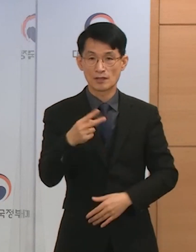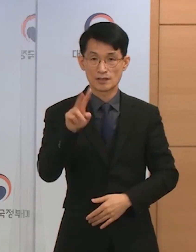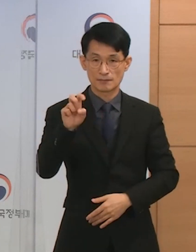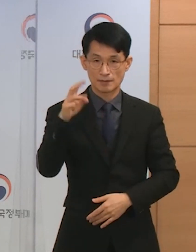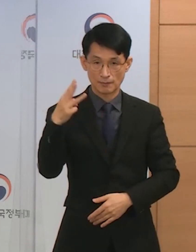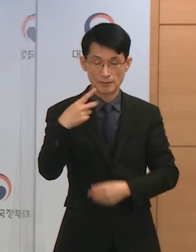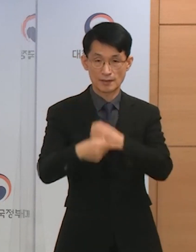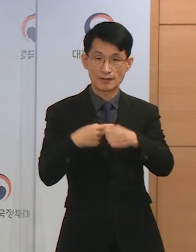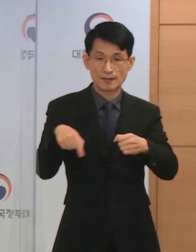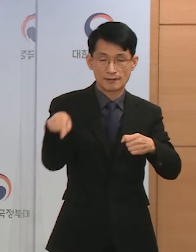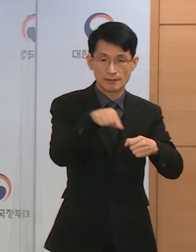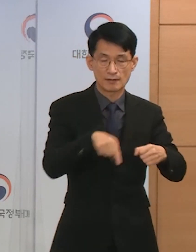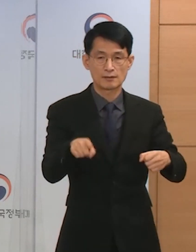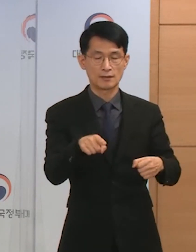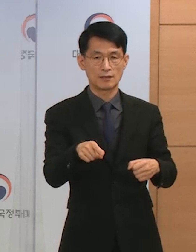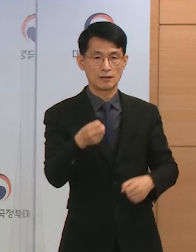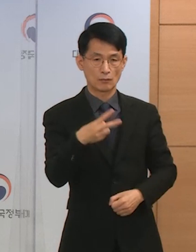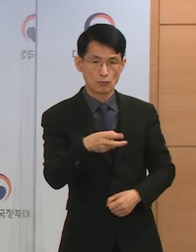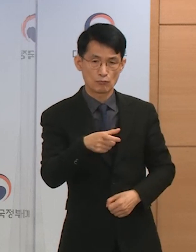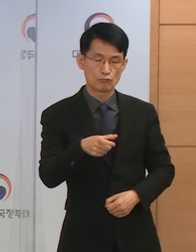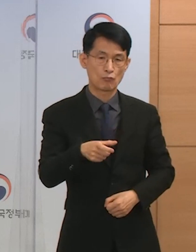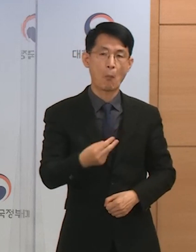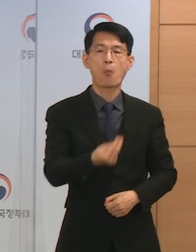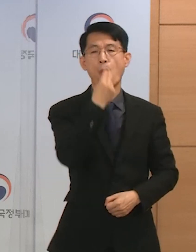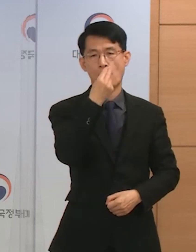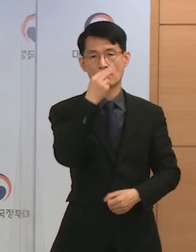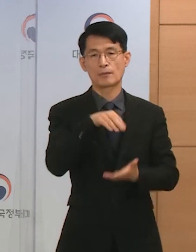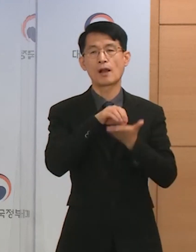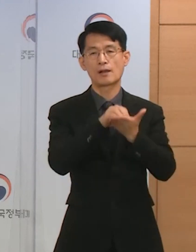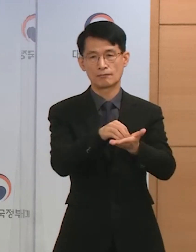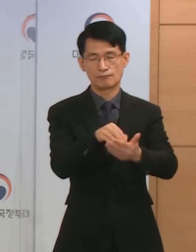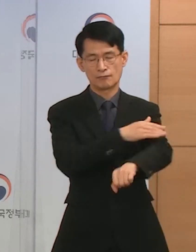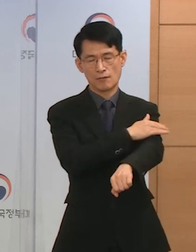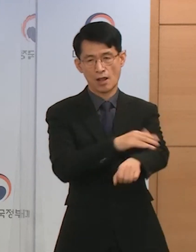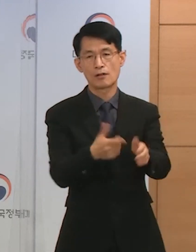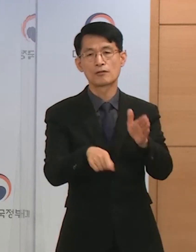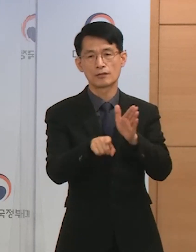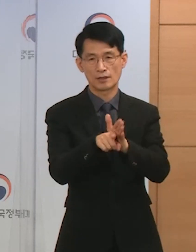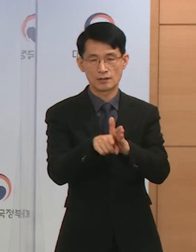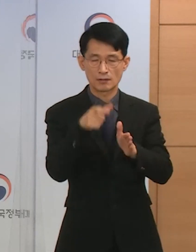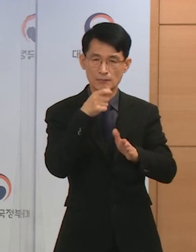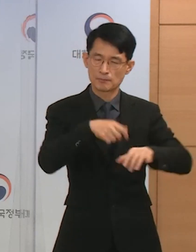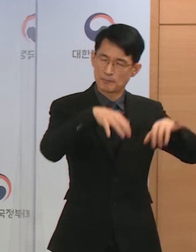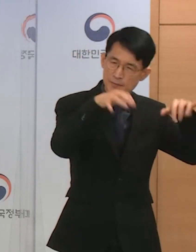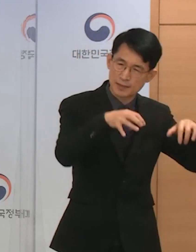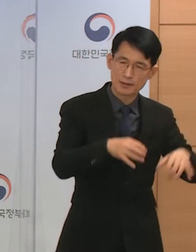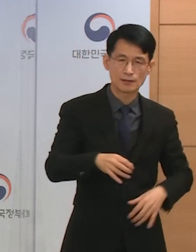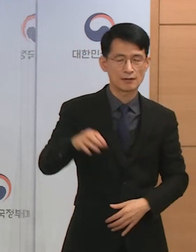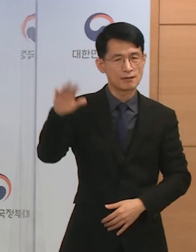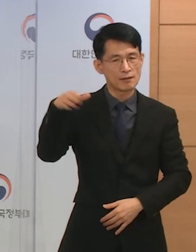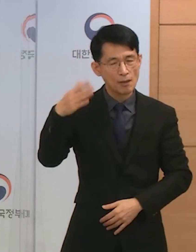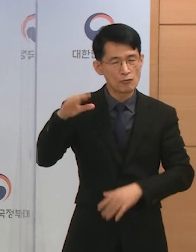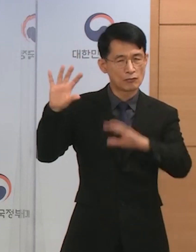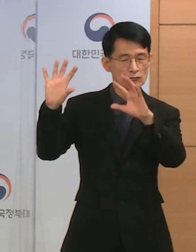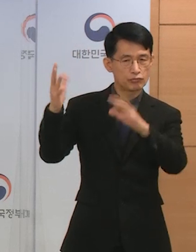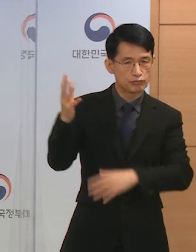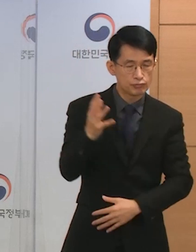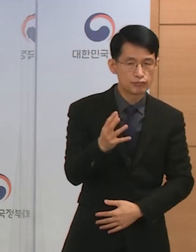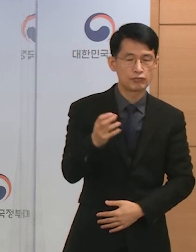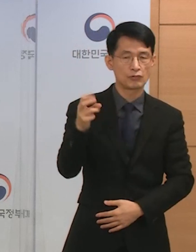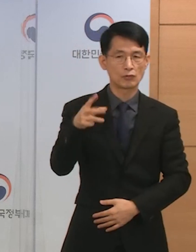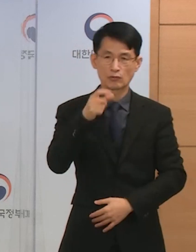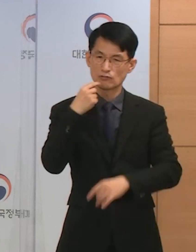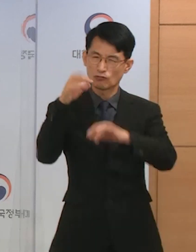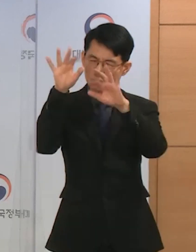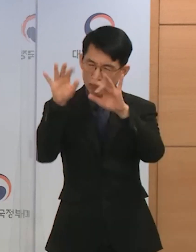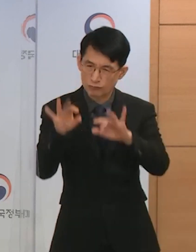재취약 지역의 주택에 대한 풍수의 보험 가입 활성화를 위하여 장마, 태풍, 폭설 등의 재발생